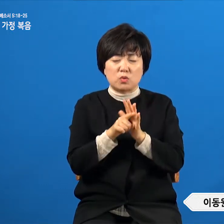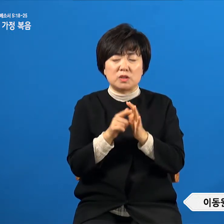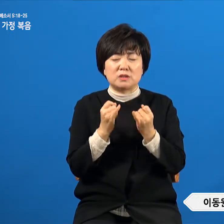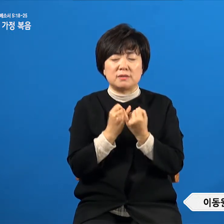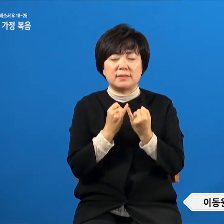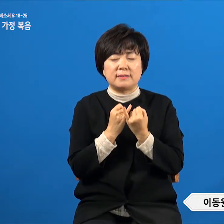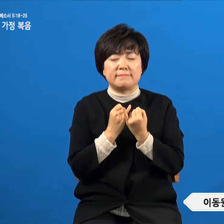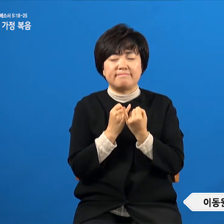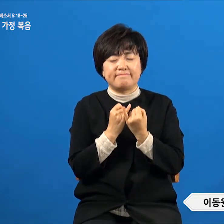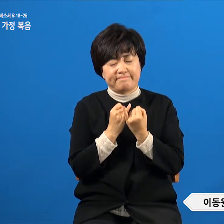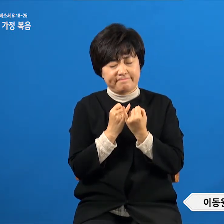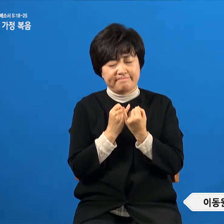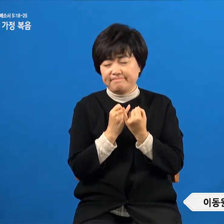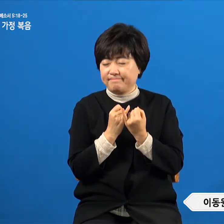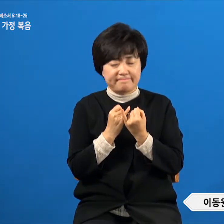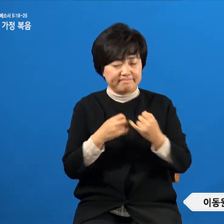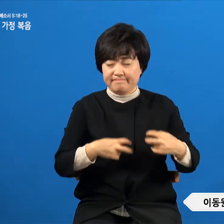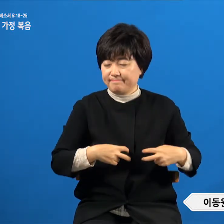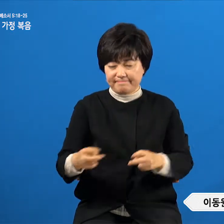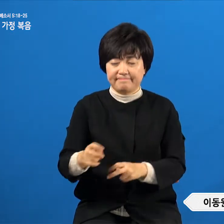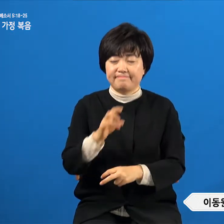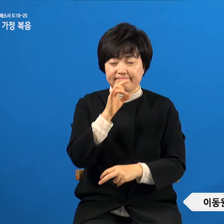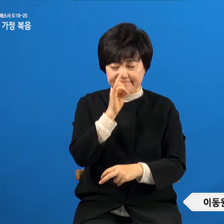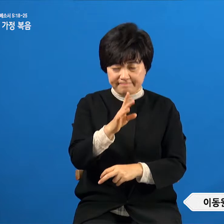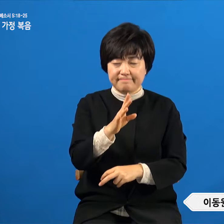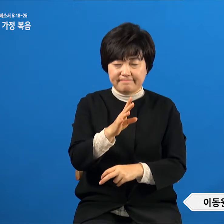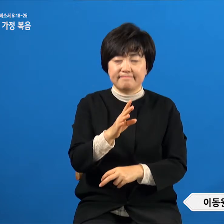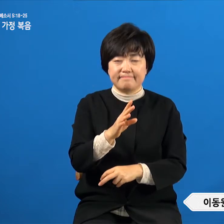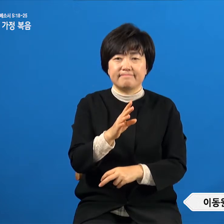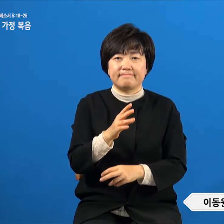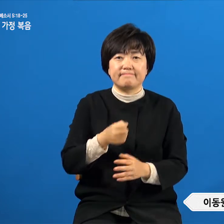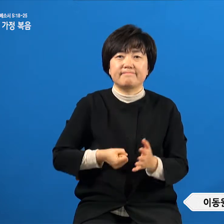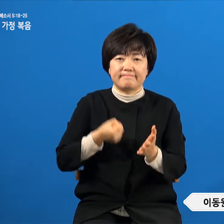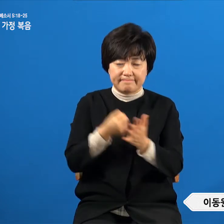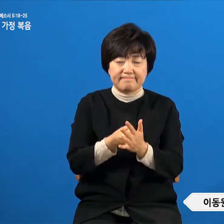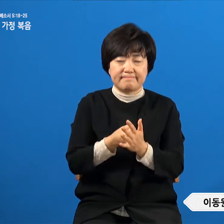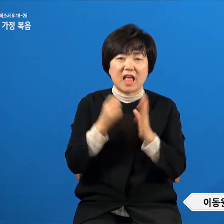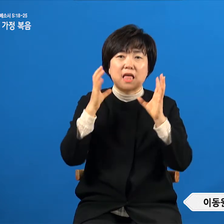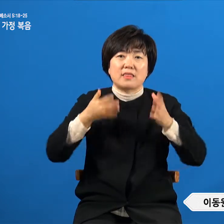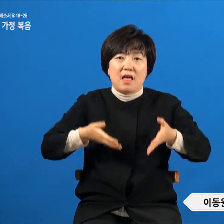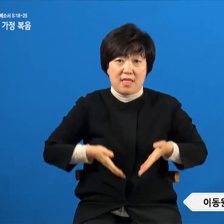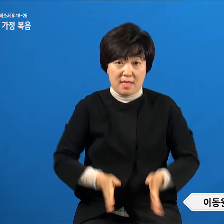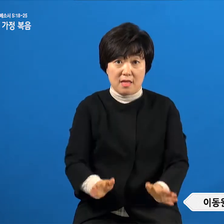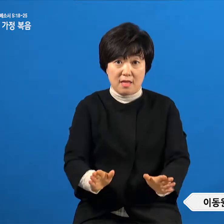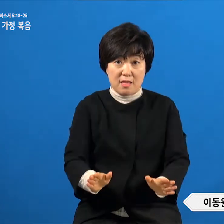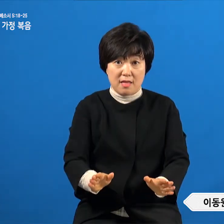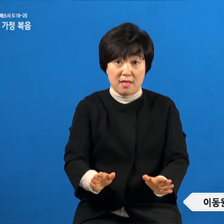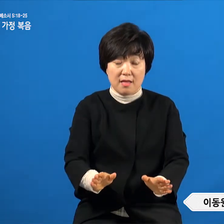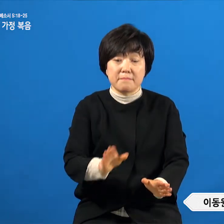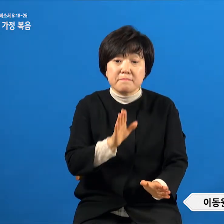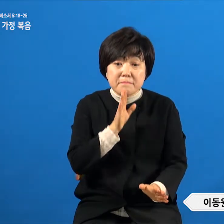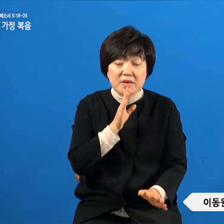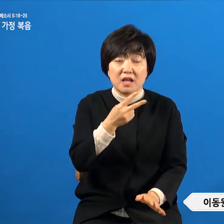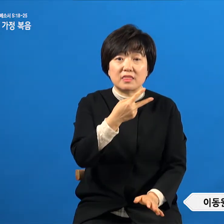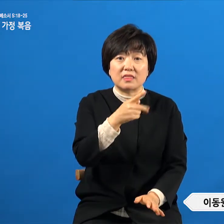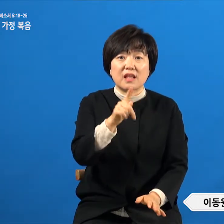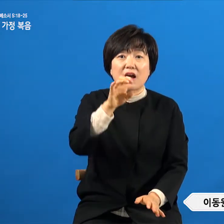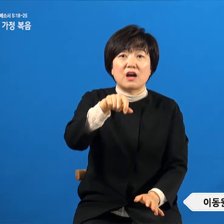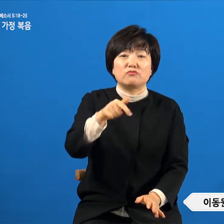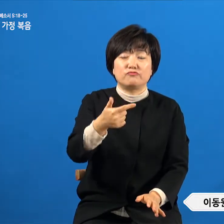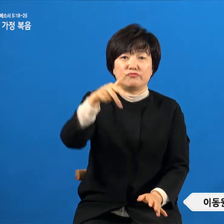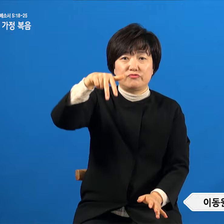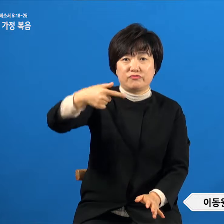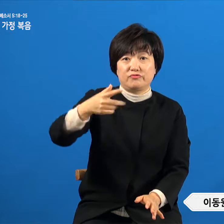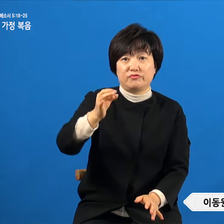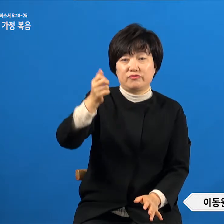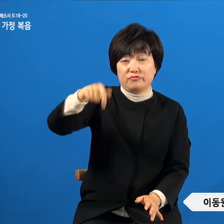자매는 나는 결코 낙태할 수 없다. 그래서 아이를 낳습니다. 이상한 대로 다운 증후군의